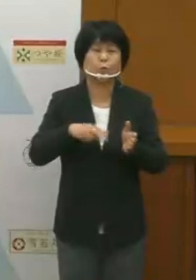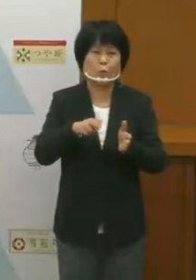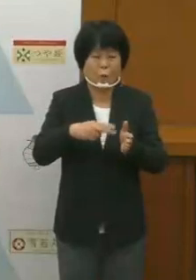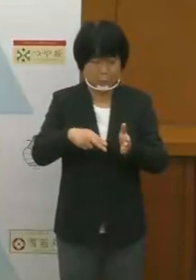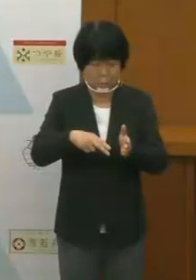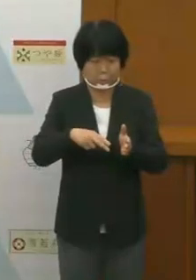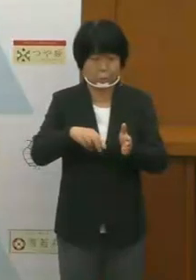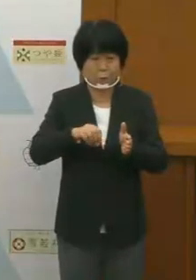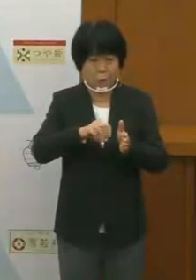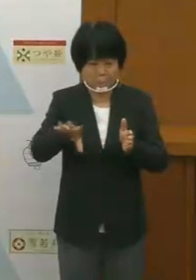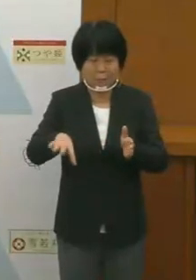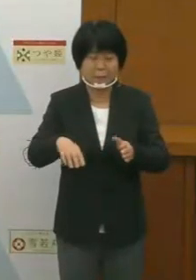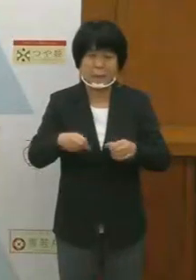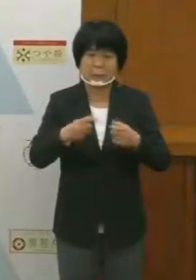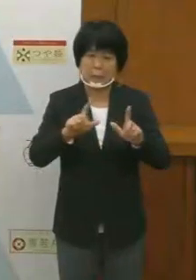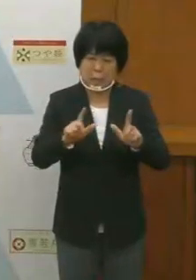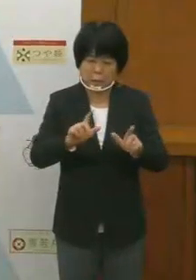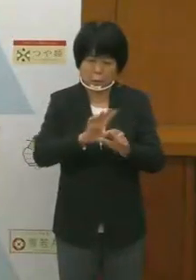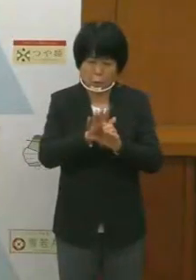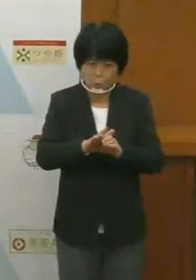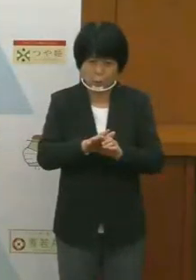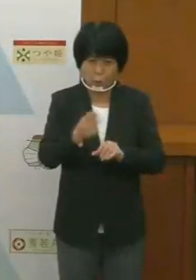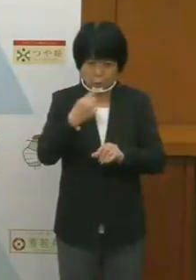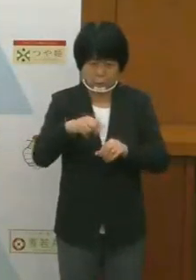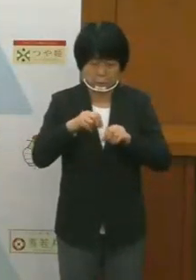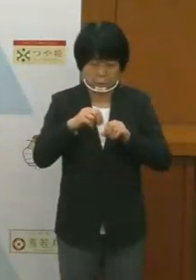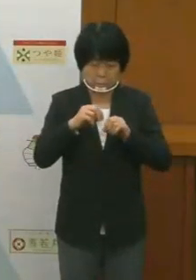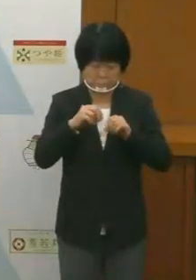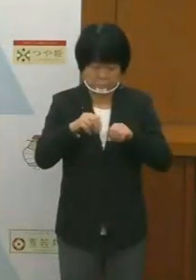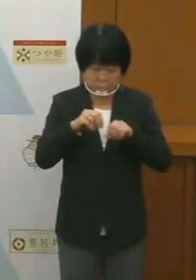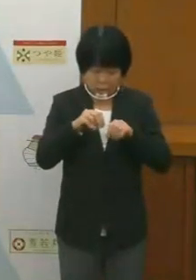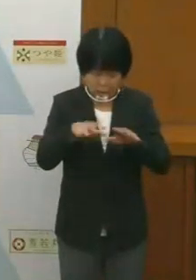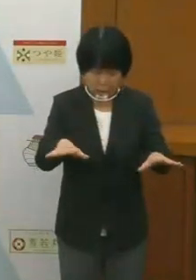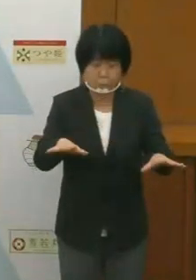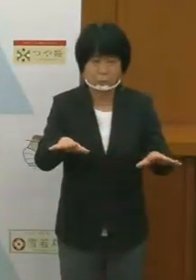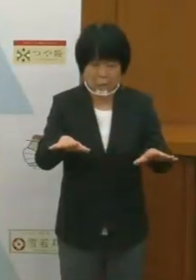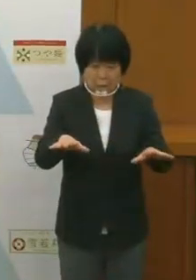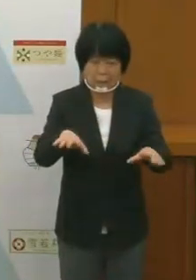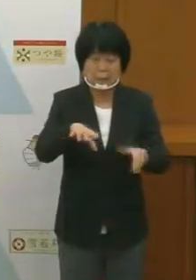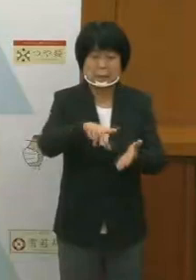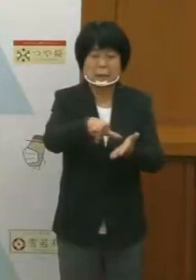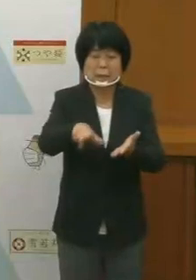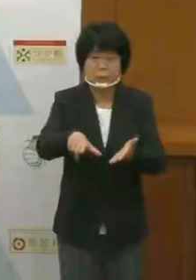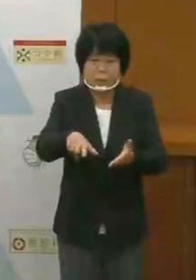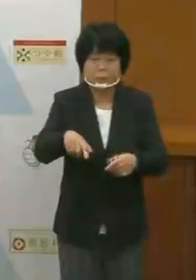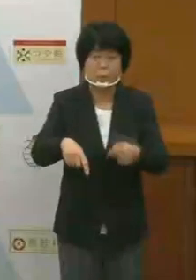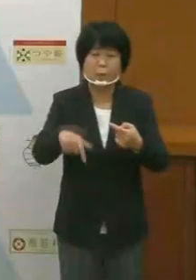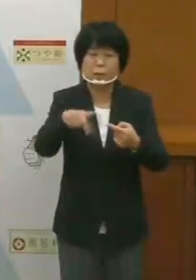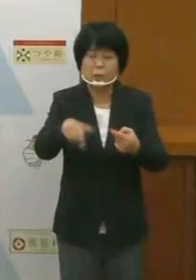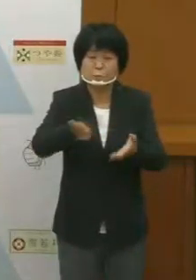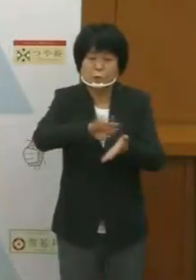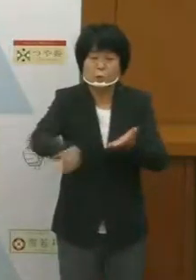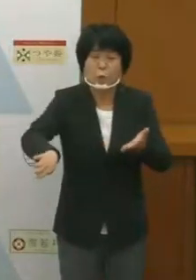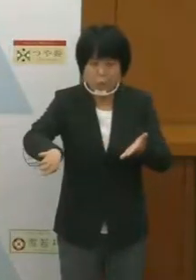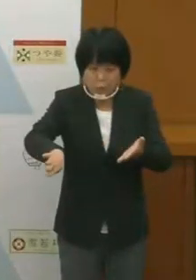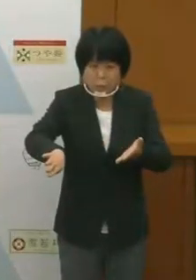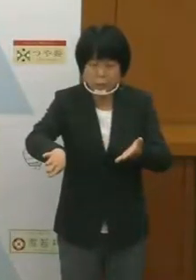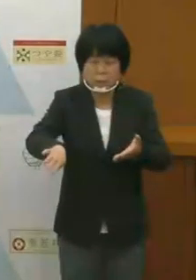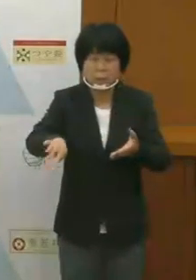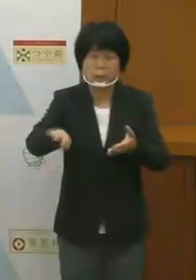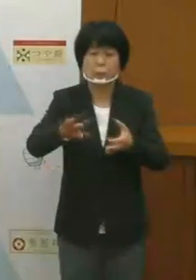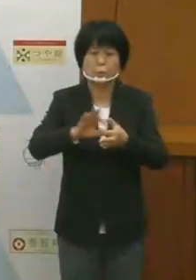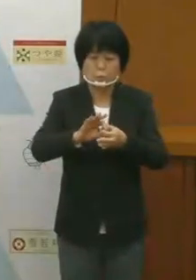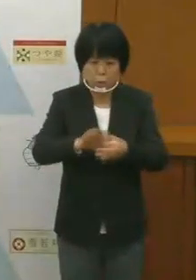で新型コロナウイルスの感染拡大地域の一部除外というようなことについて